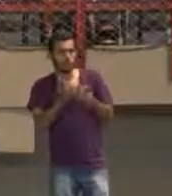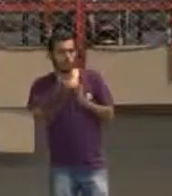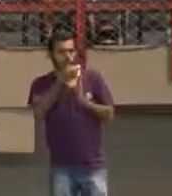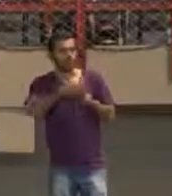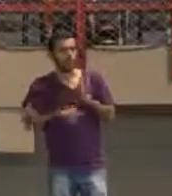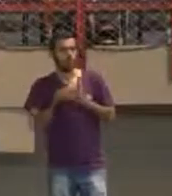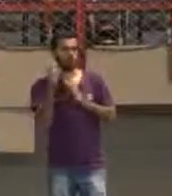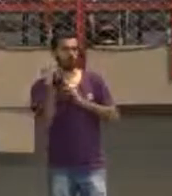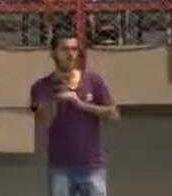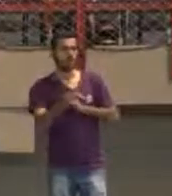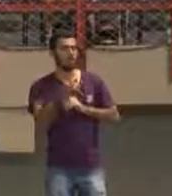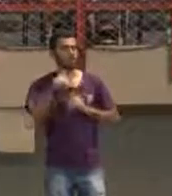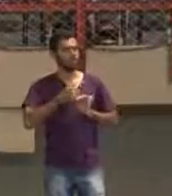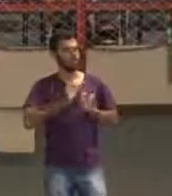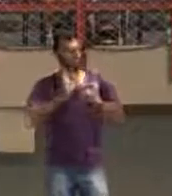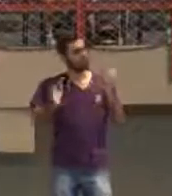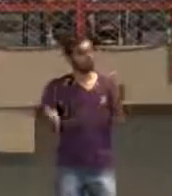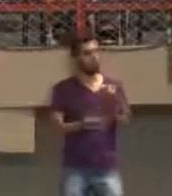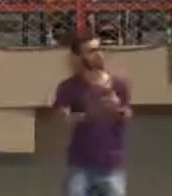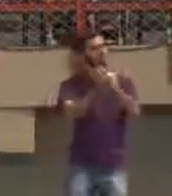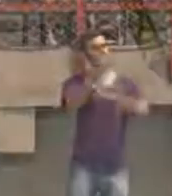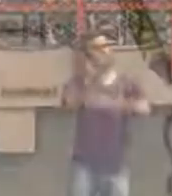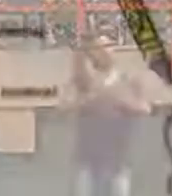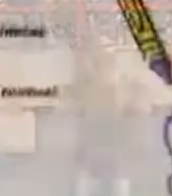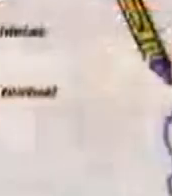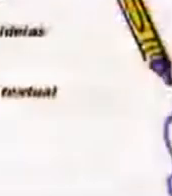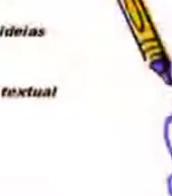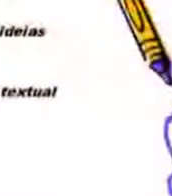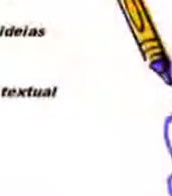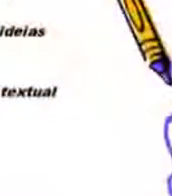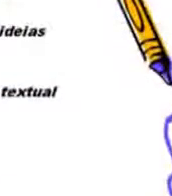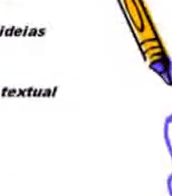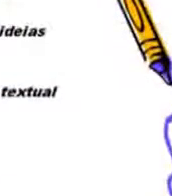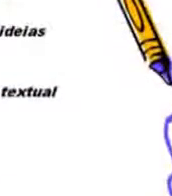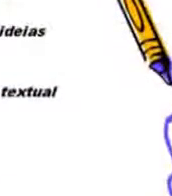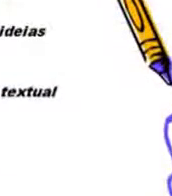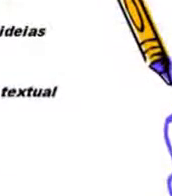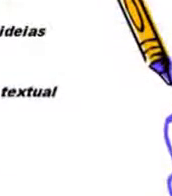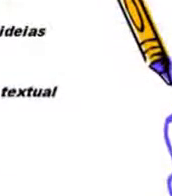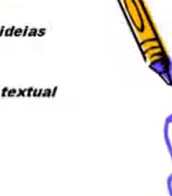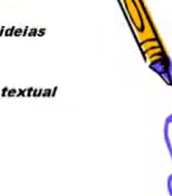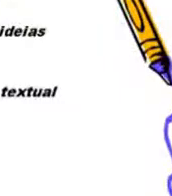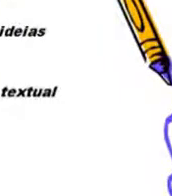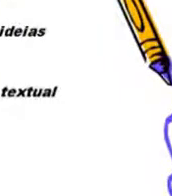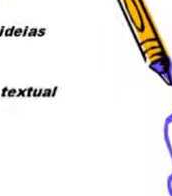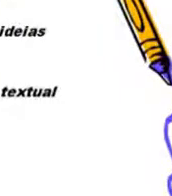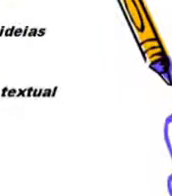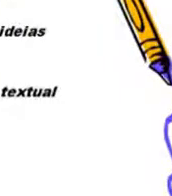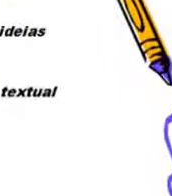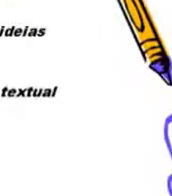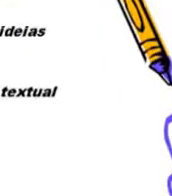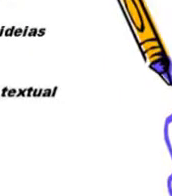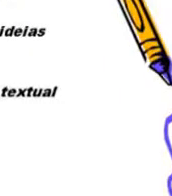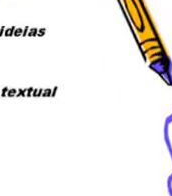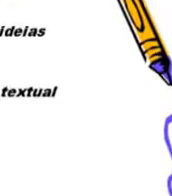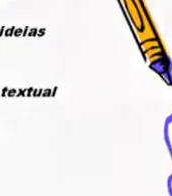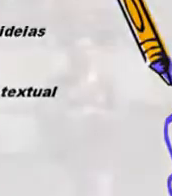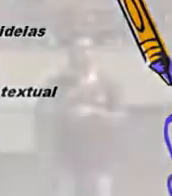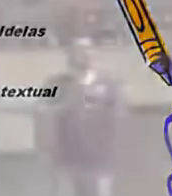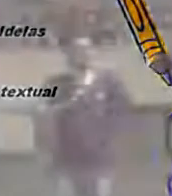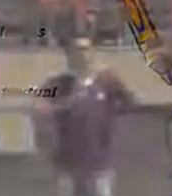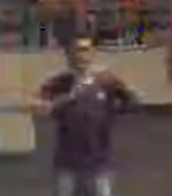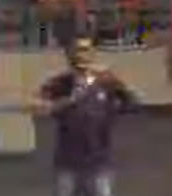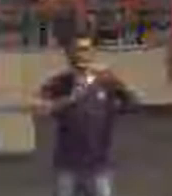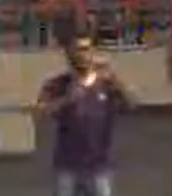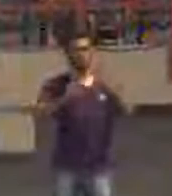garantir um texto coerente e coeso. Observação da tipologia textual, é o ponto 5. O que